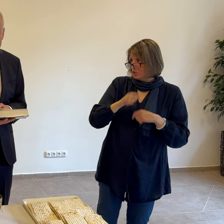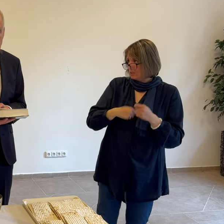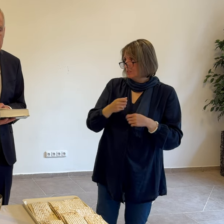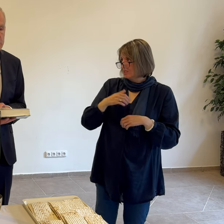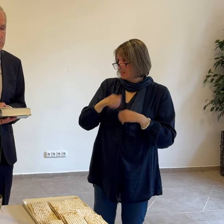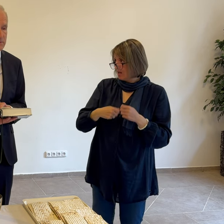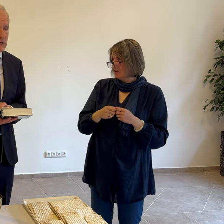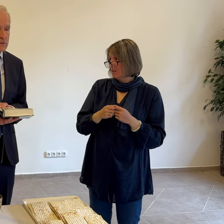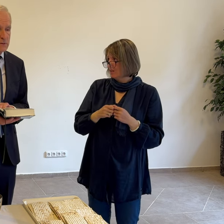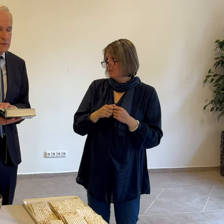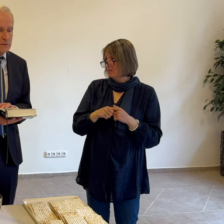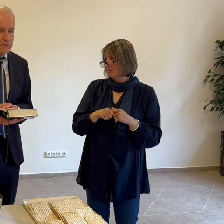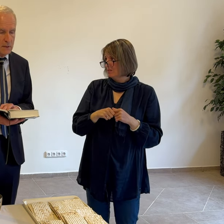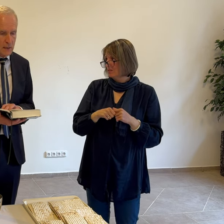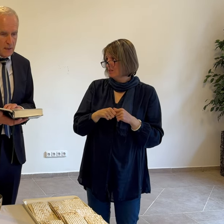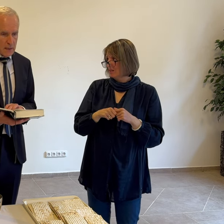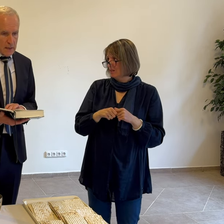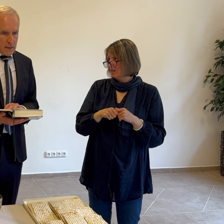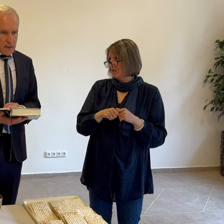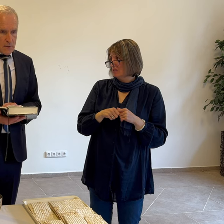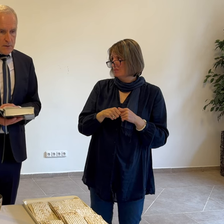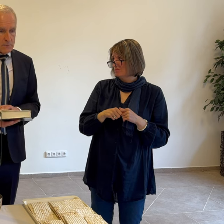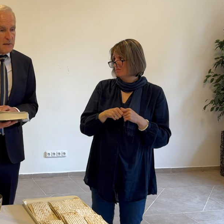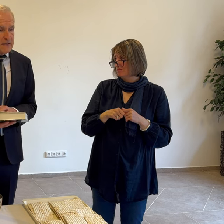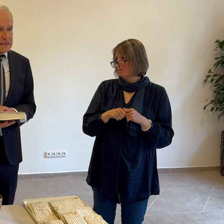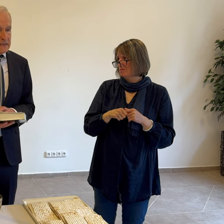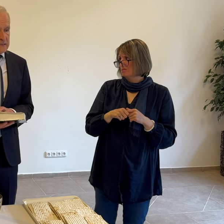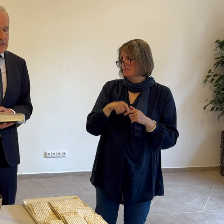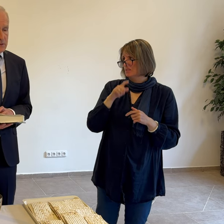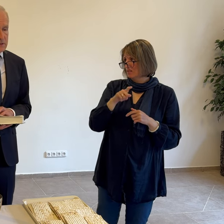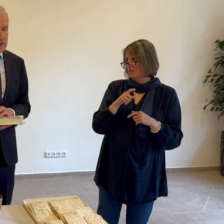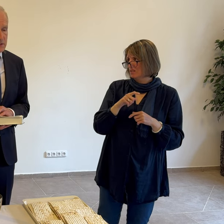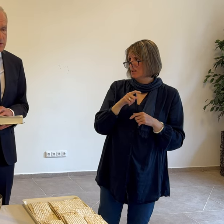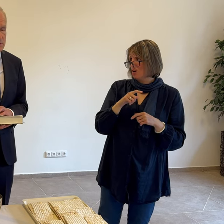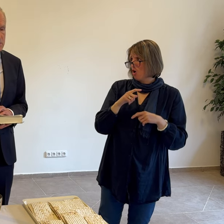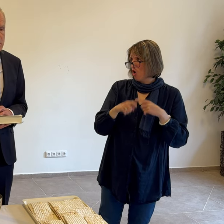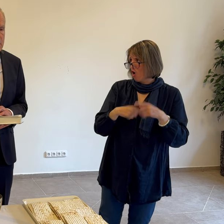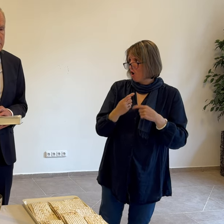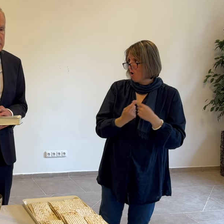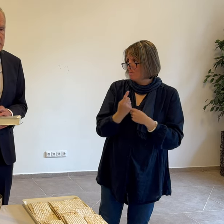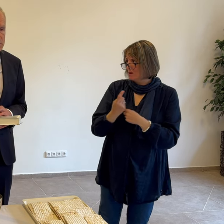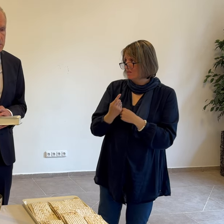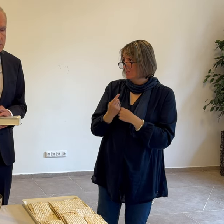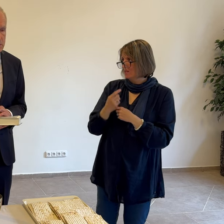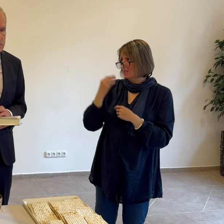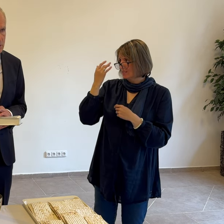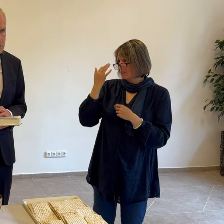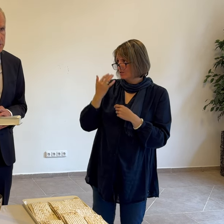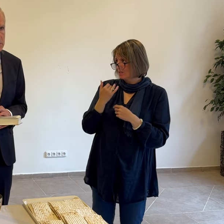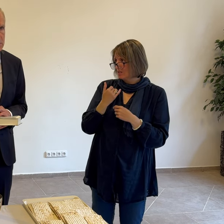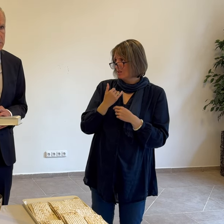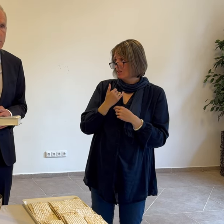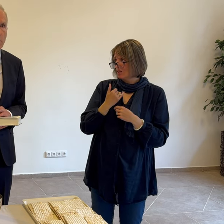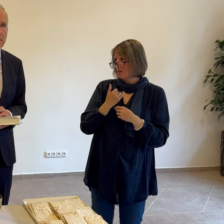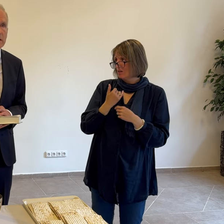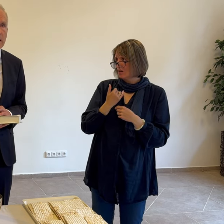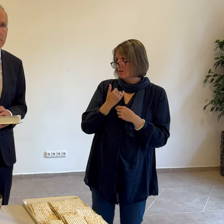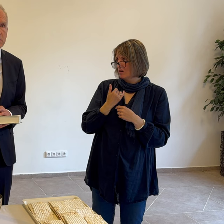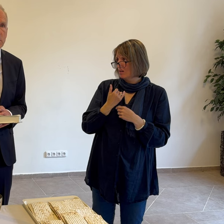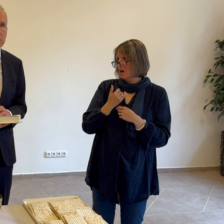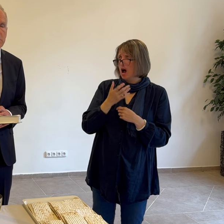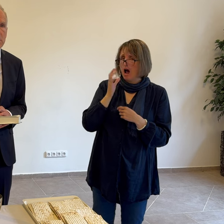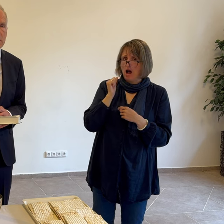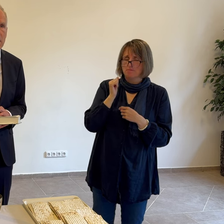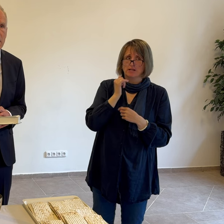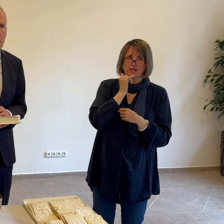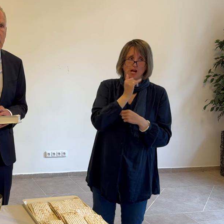úkonem a přirovnal to k jídlu on měl velice na starosti Kristus to aby lidé žili z jeho kříže z jeho oběti aby